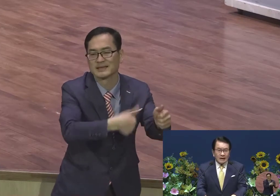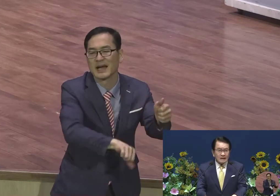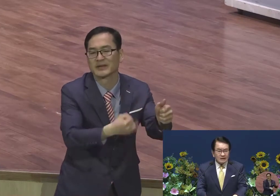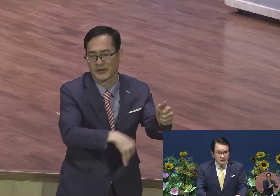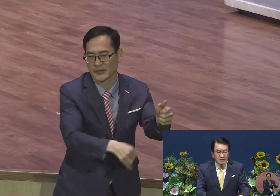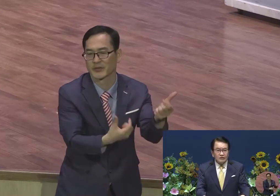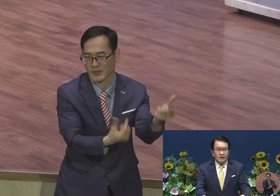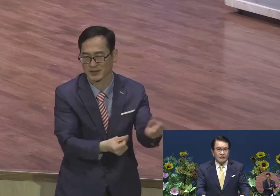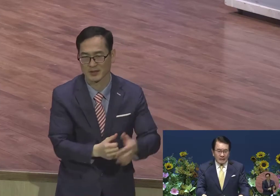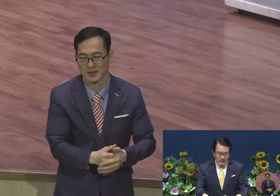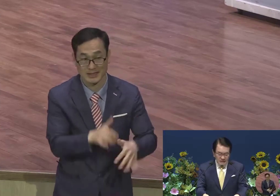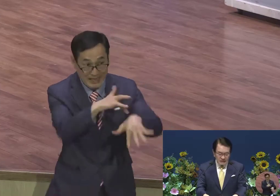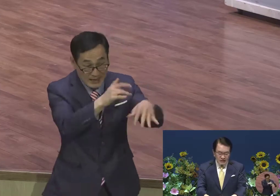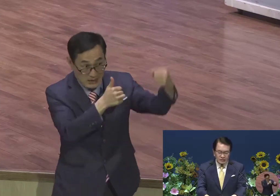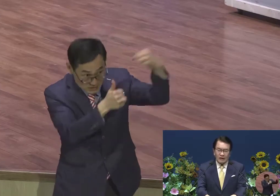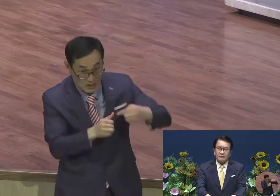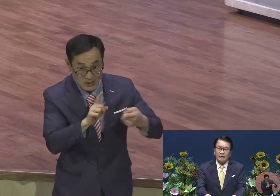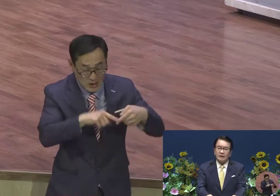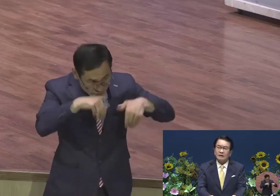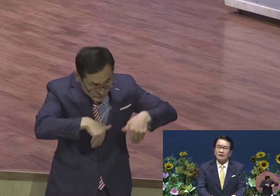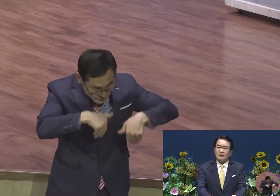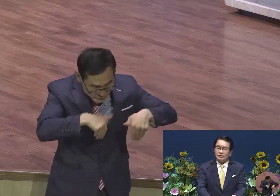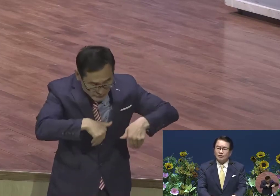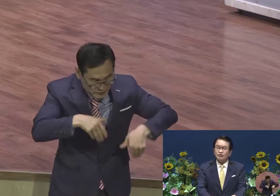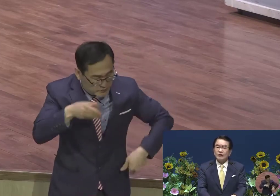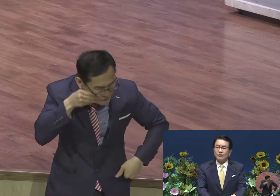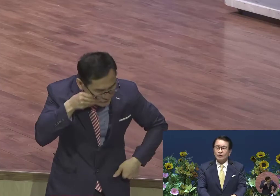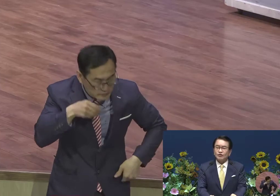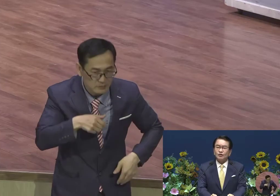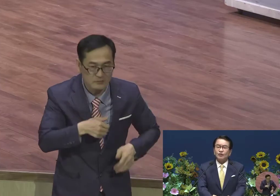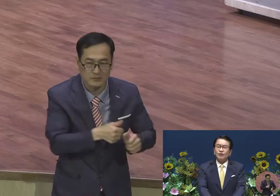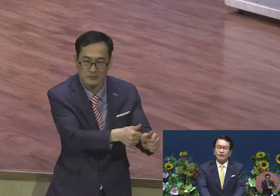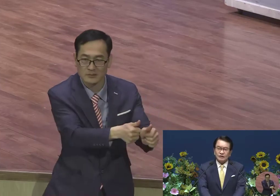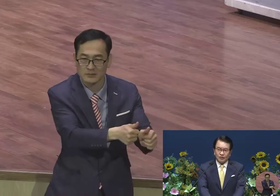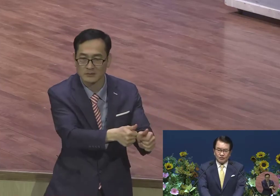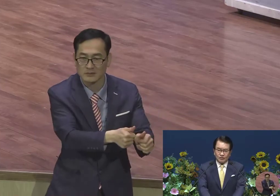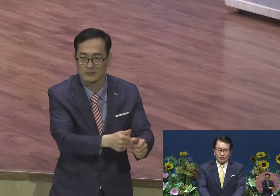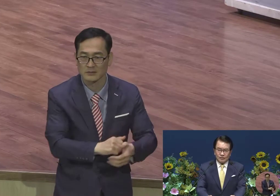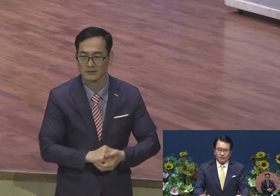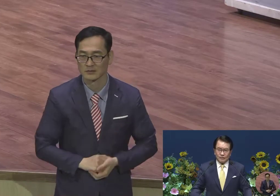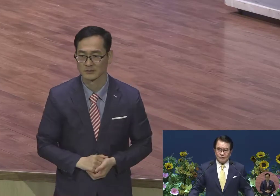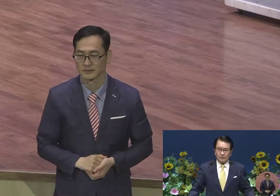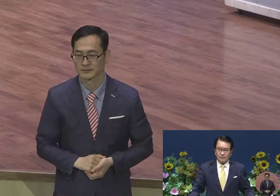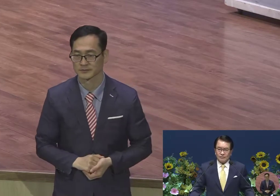마귀가 식인들 해요 마귀 식인들 하는 게 뭐야 눈에 보이는 종교들